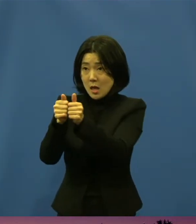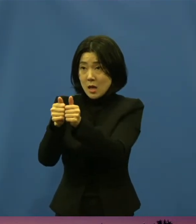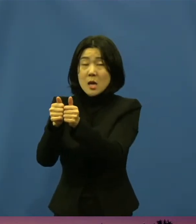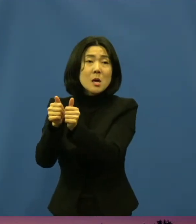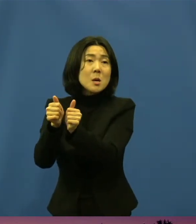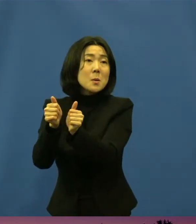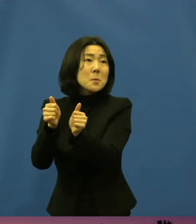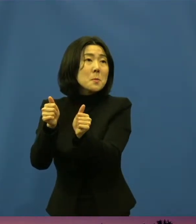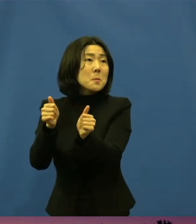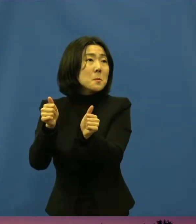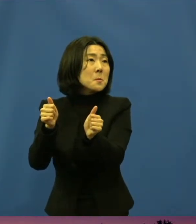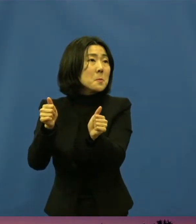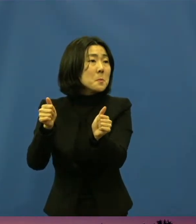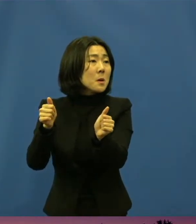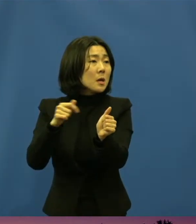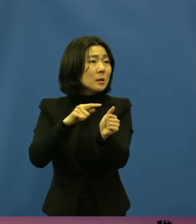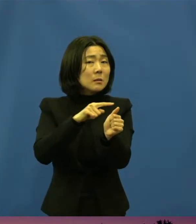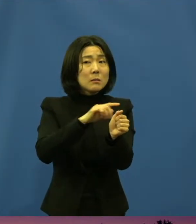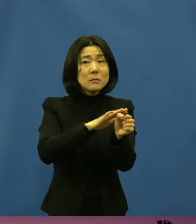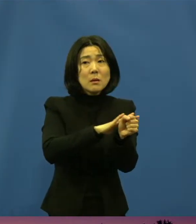이 세상을 사랑했다는 겁니다.